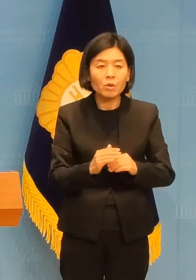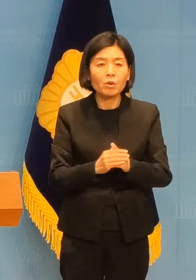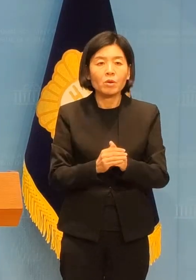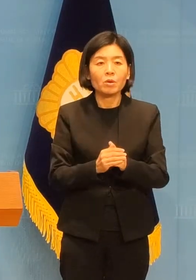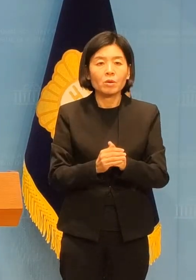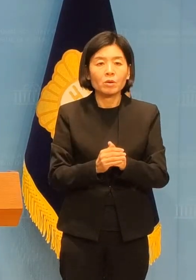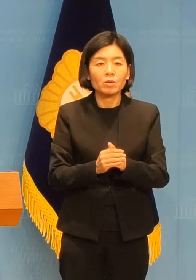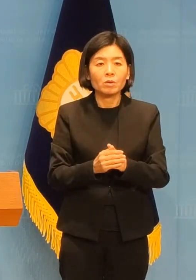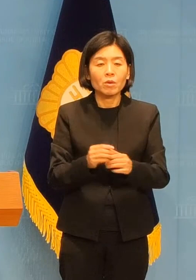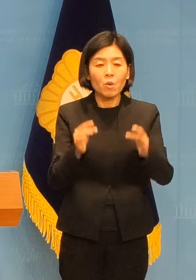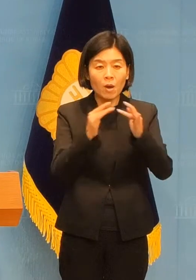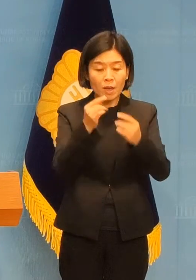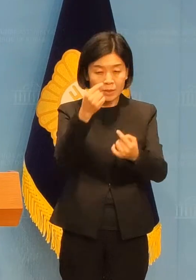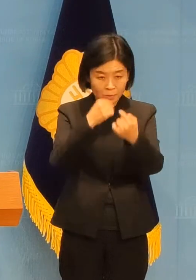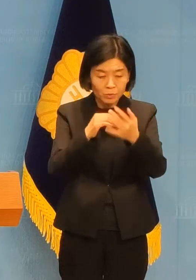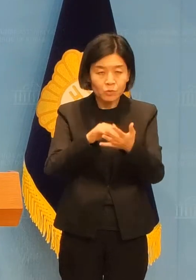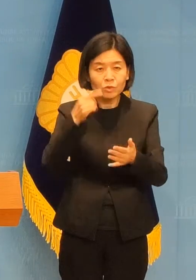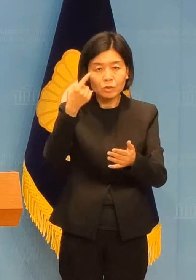부분 제보 건수는 총